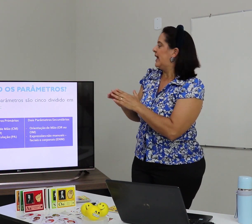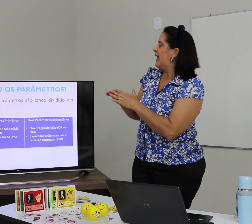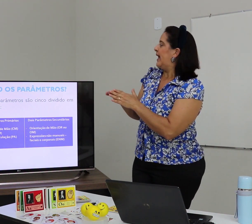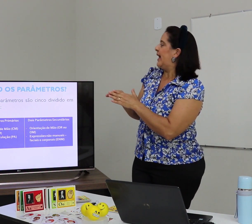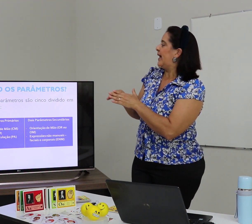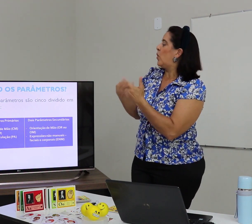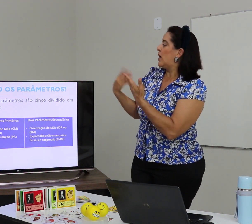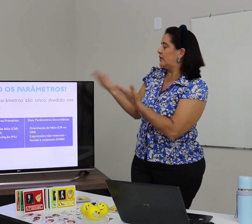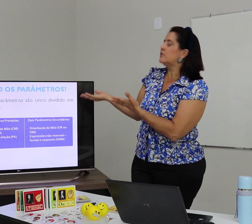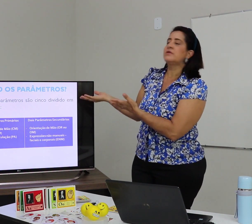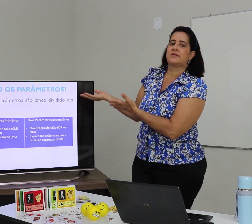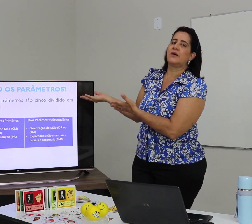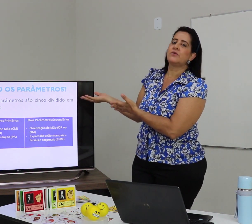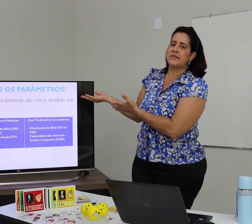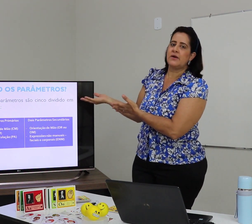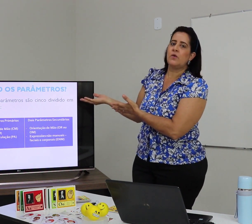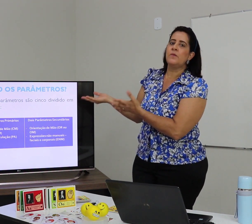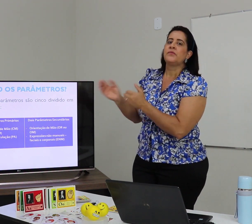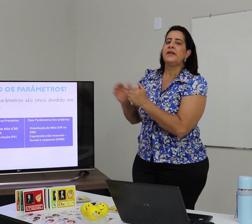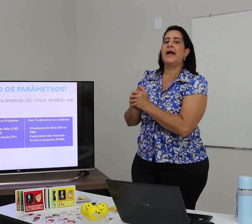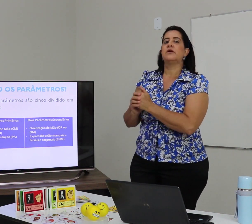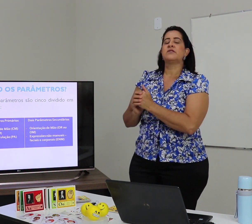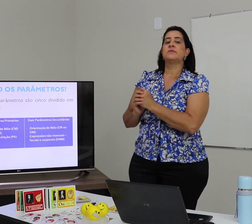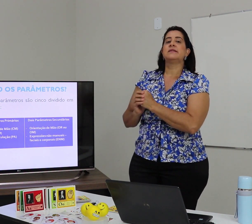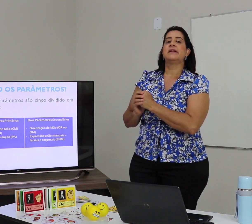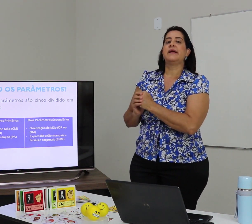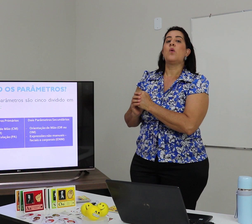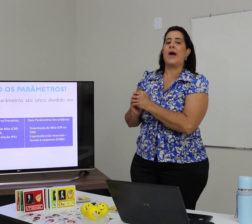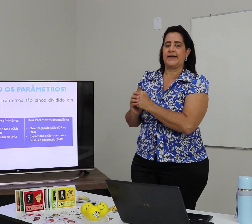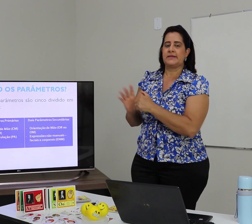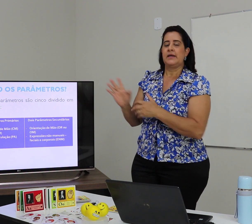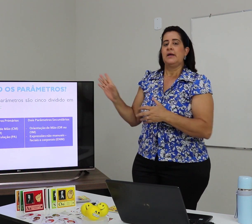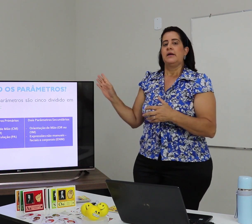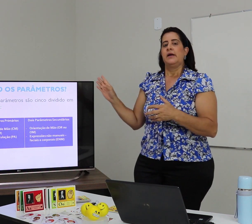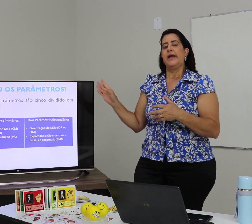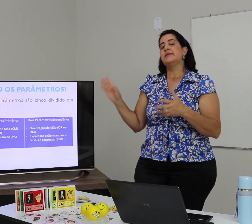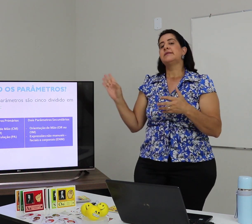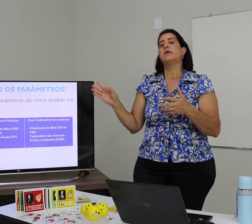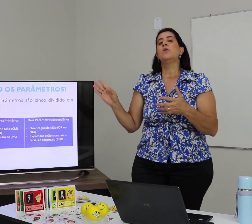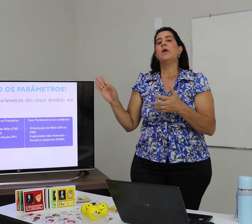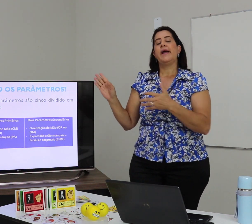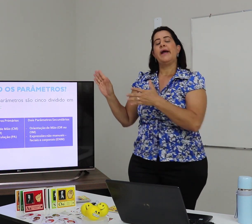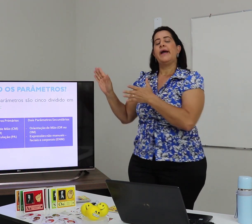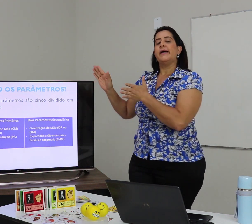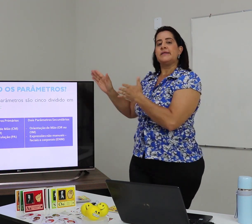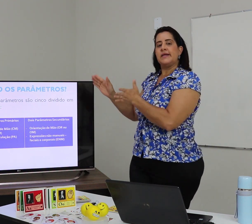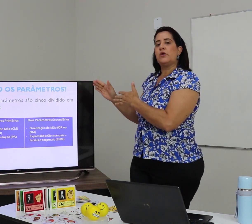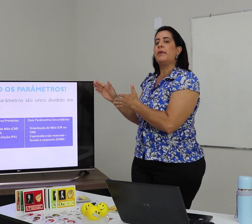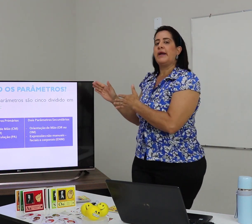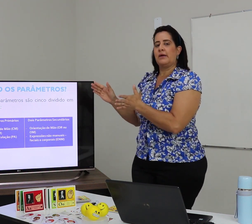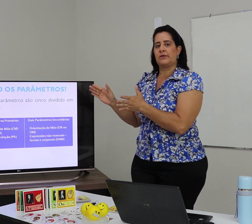entender quantos são 5, e aí nós vamos entender quais. Eles são 5